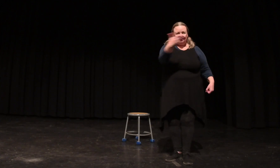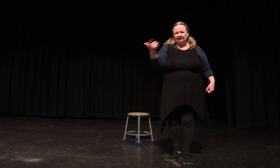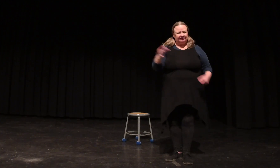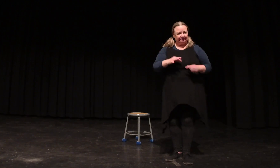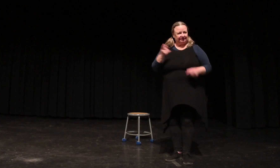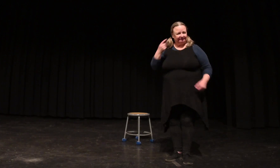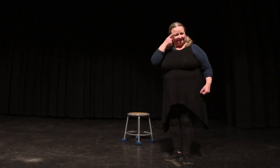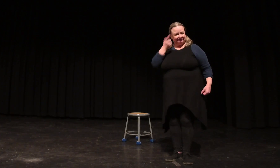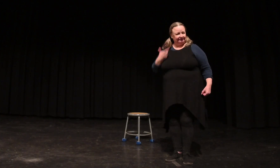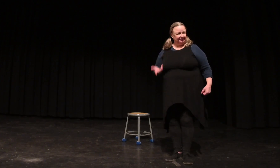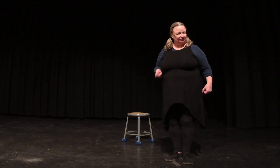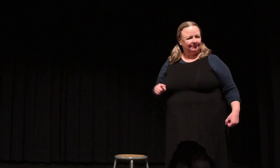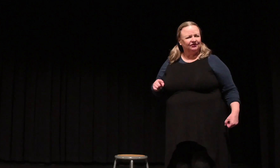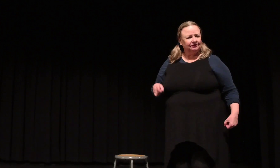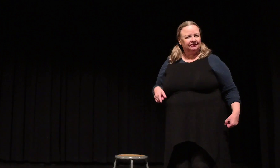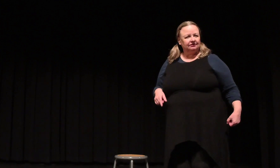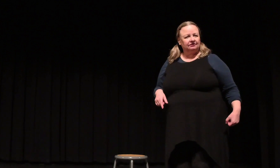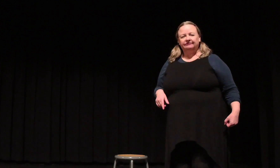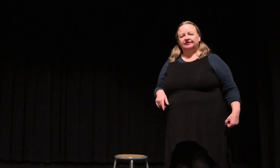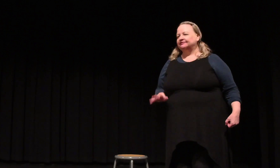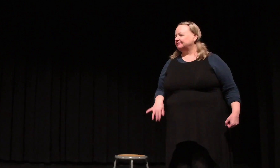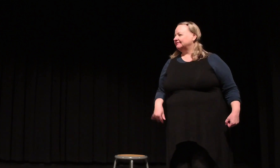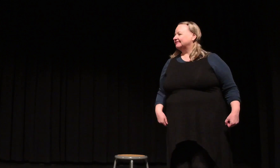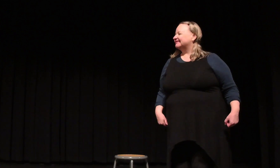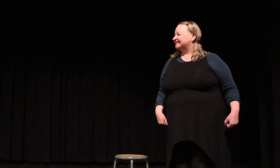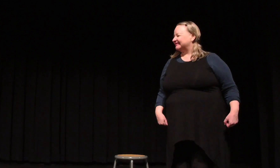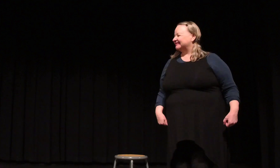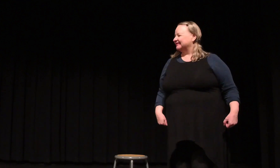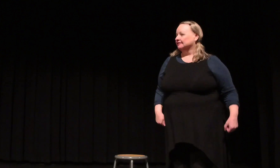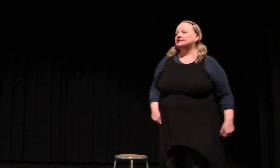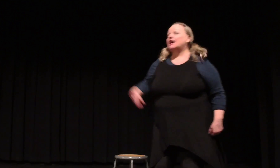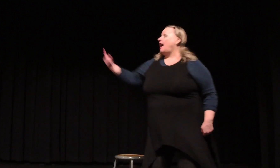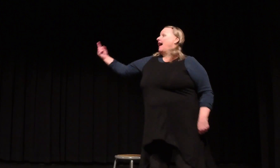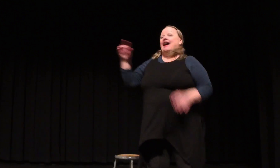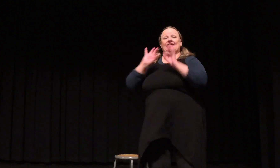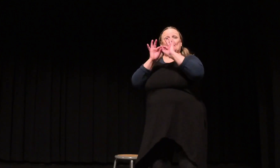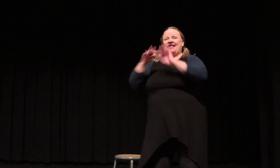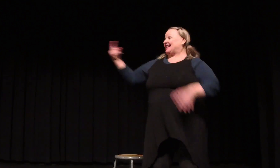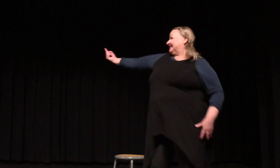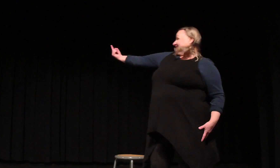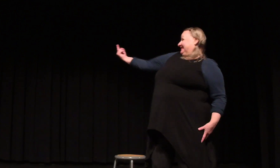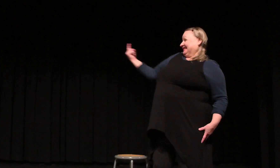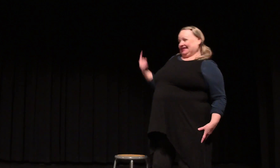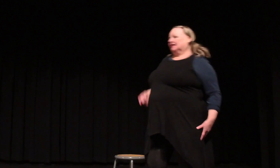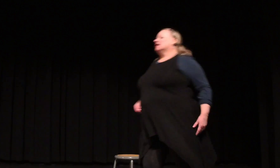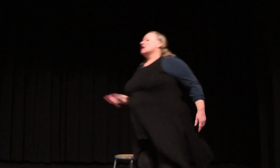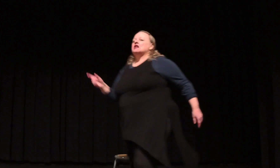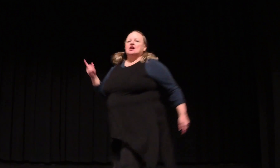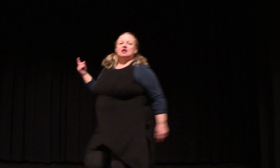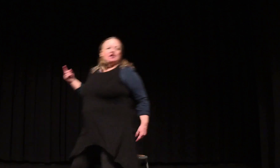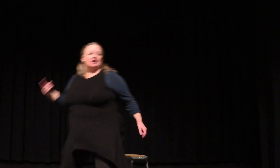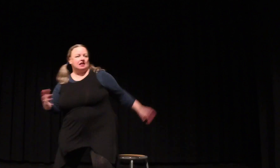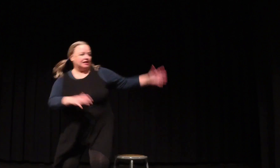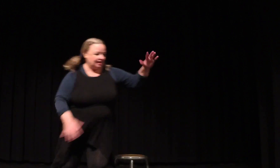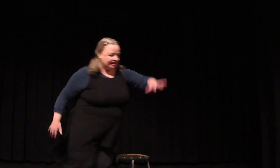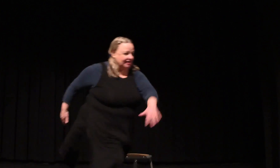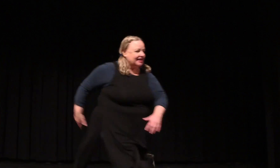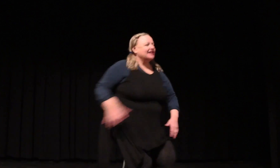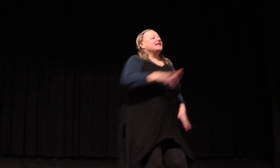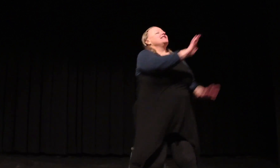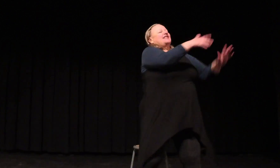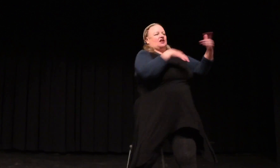Je parle vite, là. Est-ce que vous pouvez m'aider? Vous comprenez-vous? Moi, je comprends pas ce qu'il dit. Ah, l'interprète est là. OK, parfait.